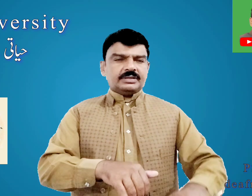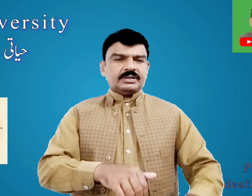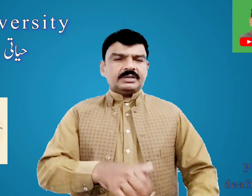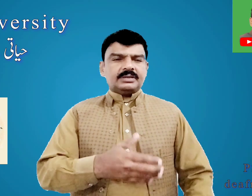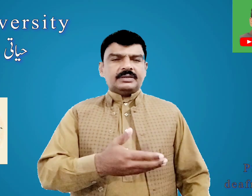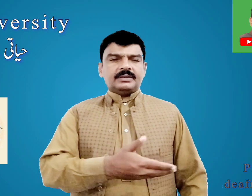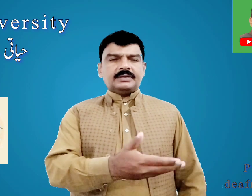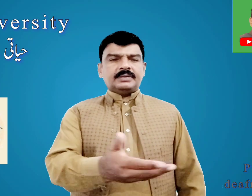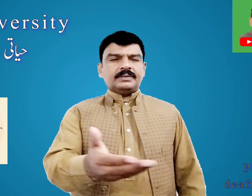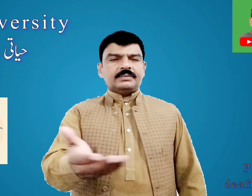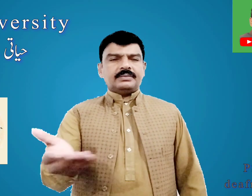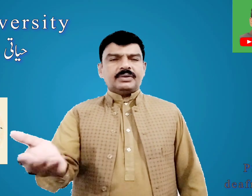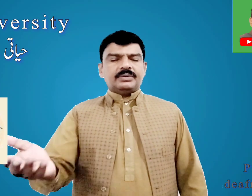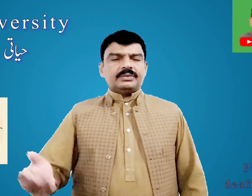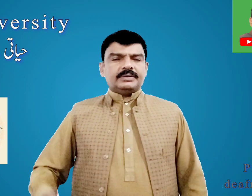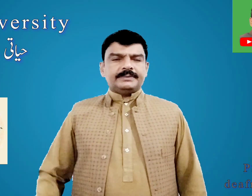जानदार माहौल।